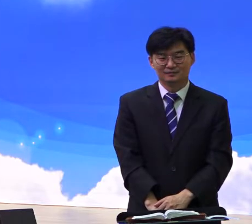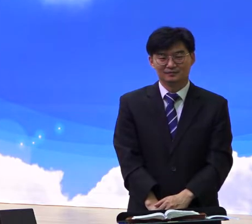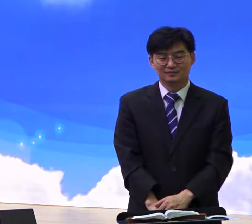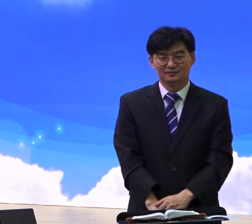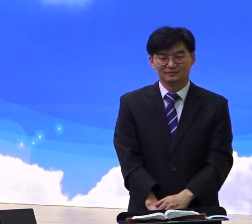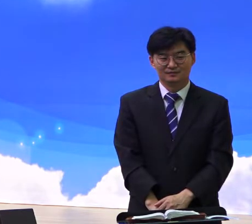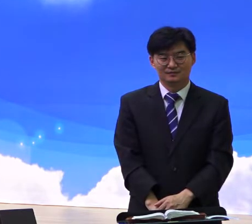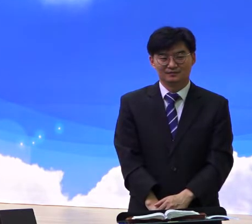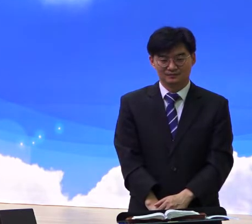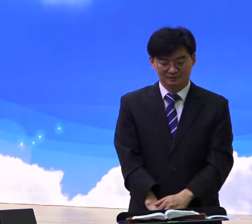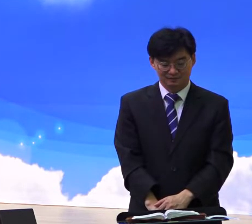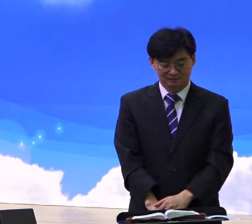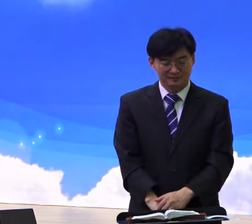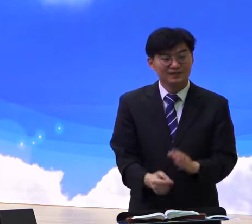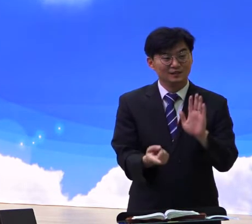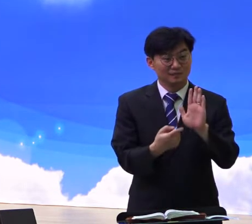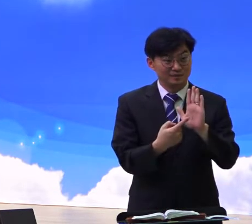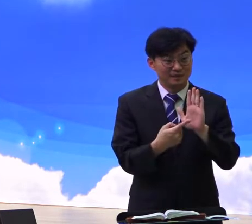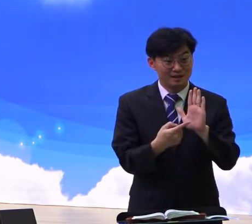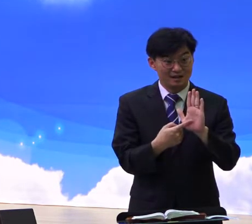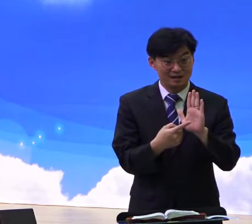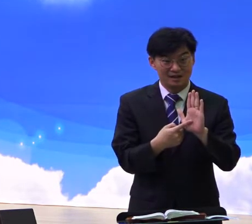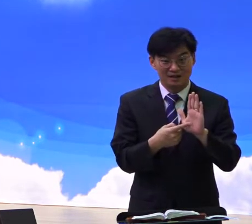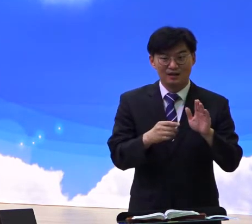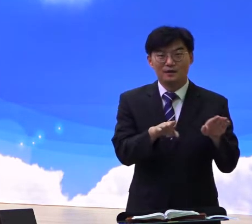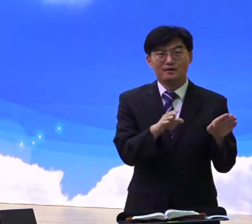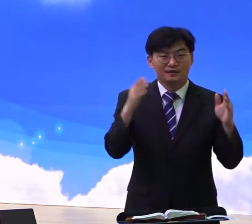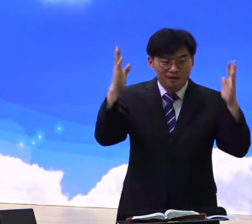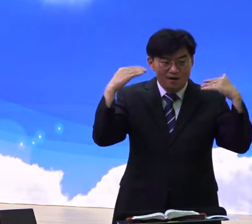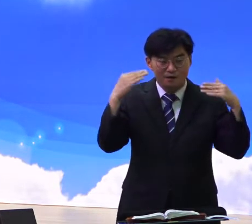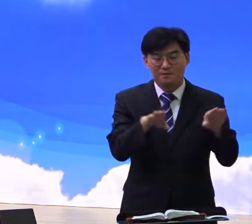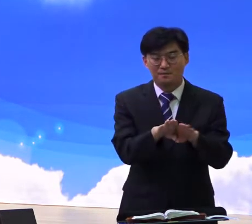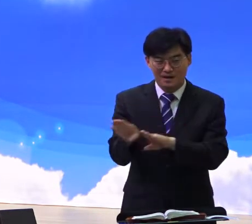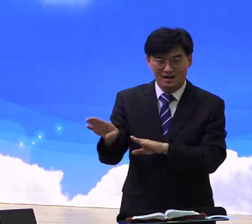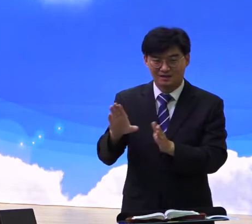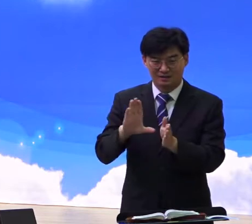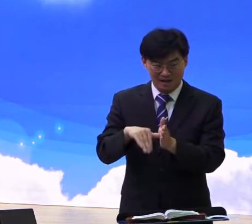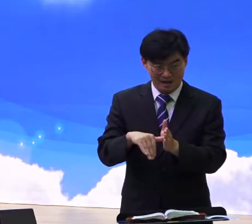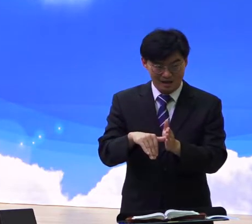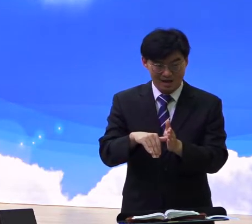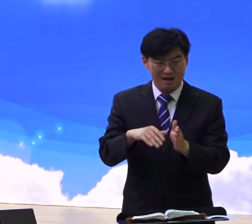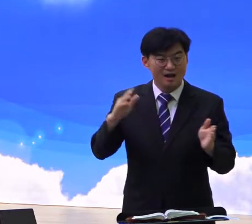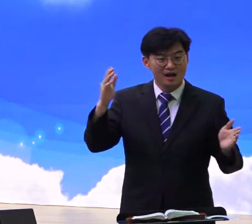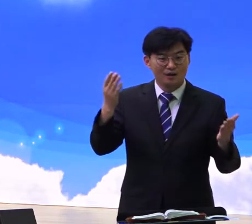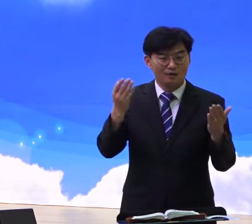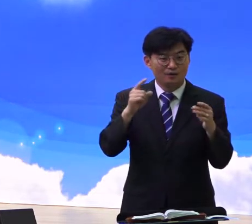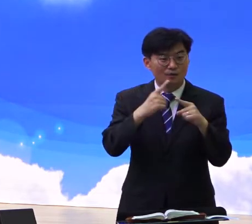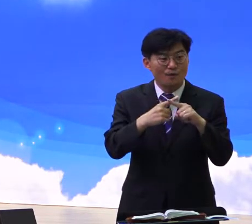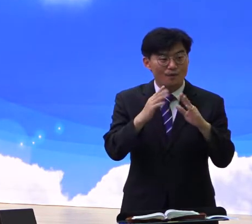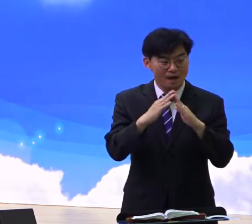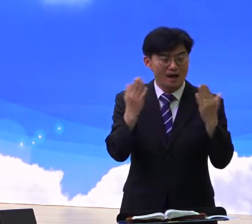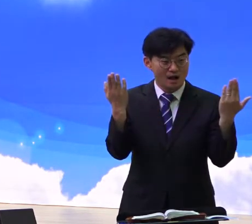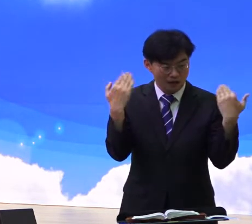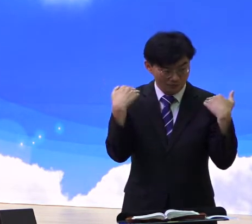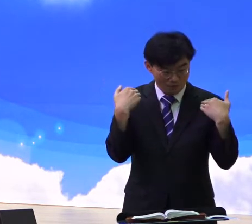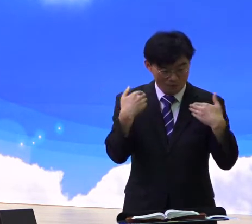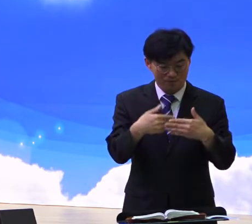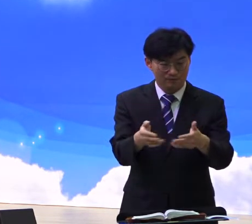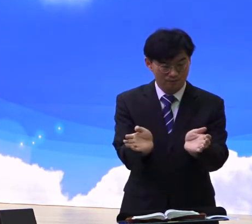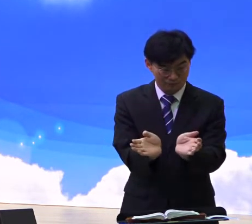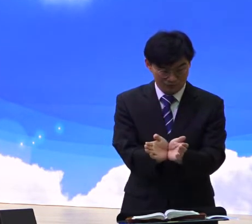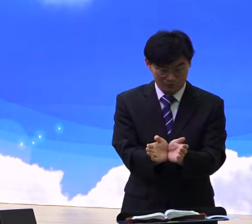네, 여름이 되어서 이제 여름 성경학교와 수련회를 시작하게 되는데 여러분 여름 성경학교와 수련회가 우리 다음